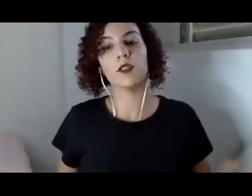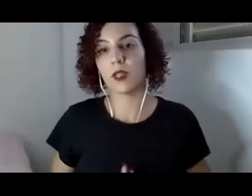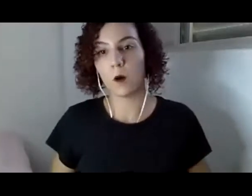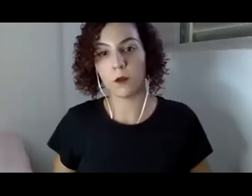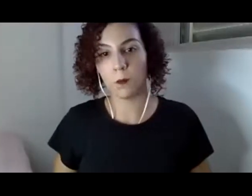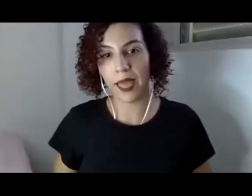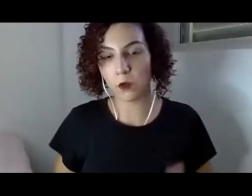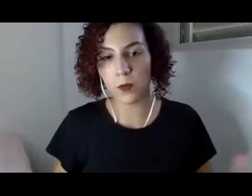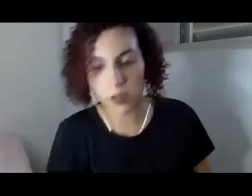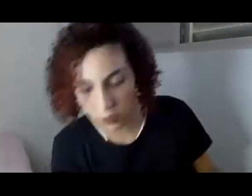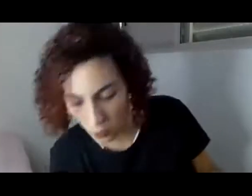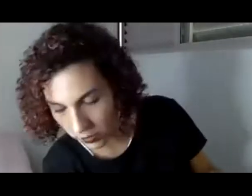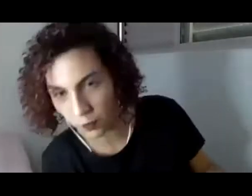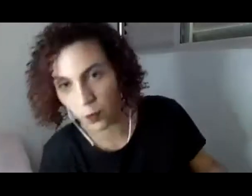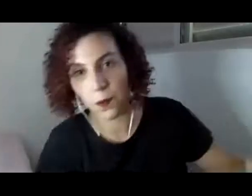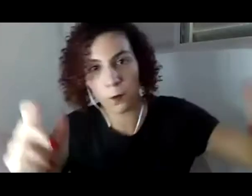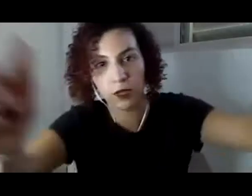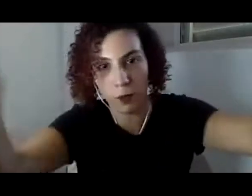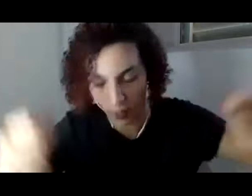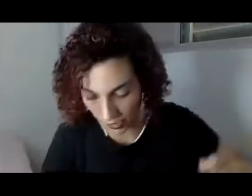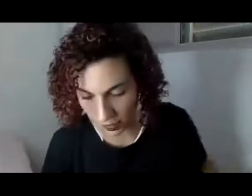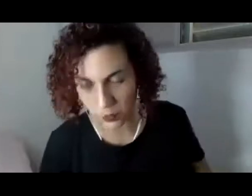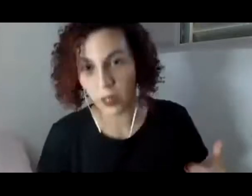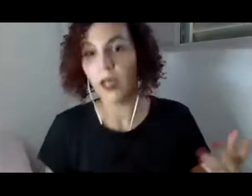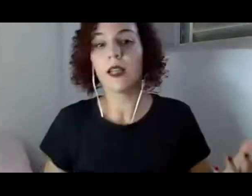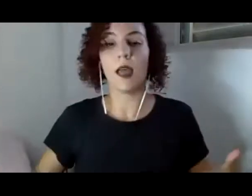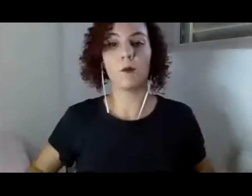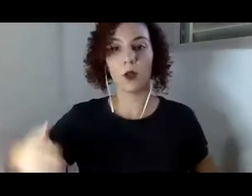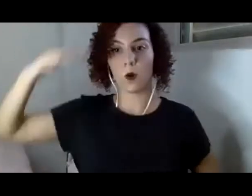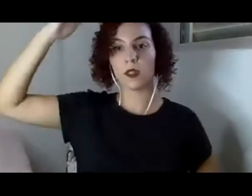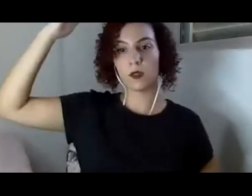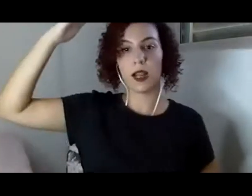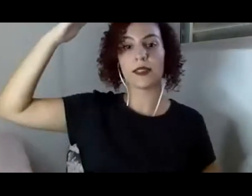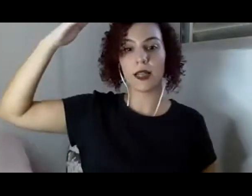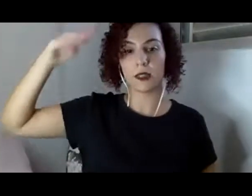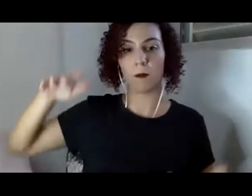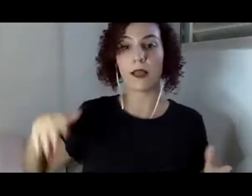eu vou fazer o sinal de pé, eu não preciso encostar no meu pé, eu preciso pegar minha câmera, né? Porque eu